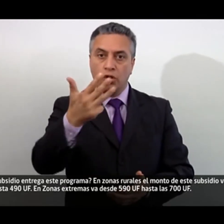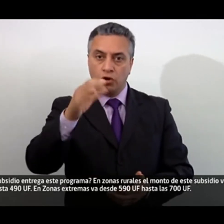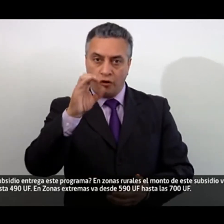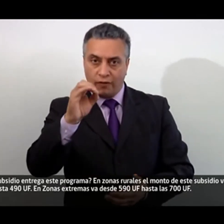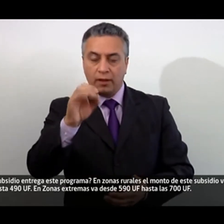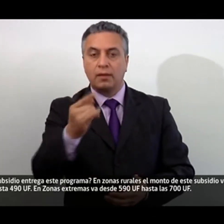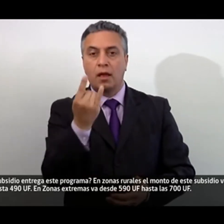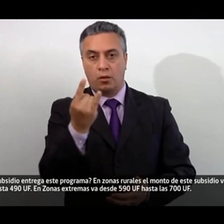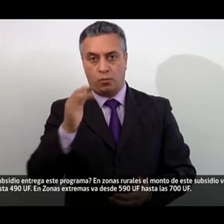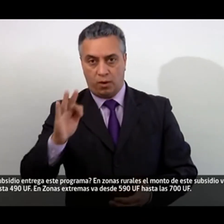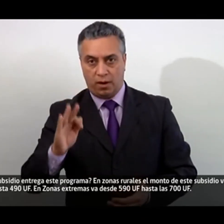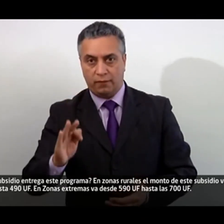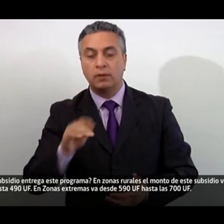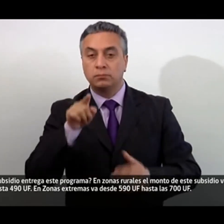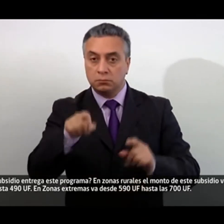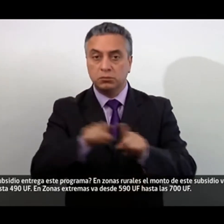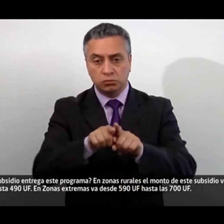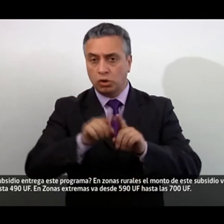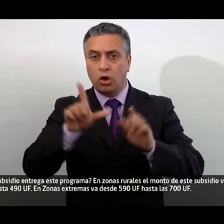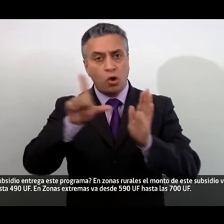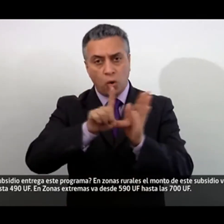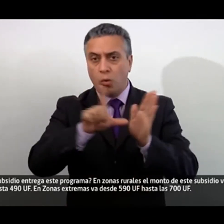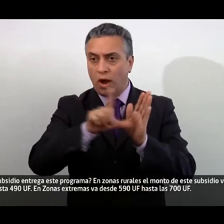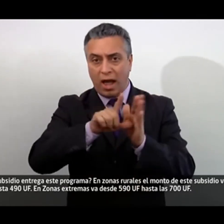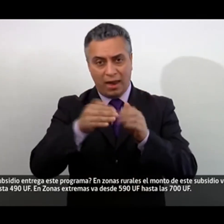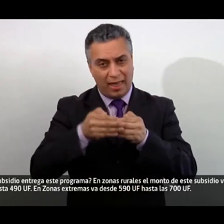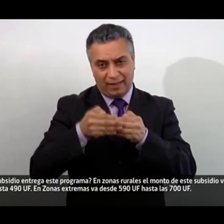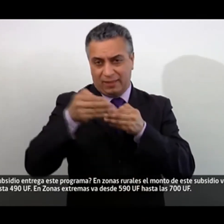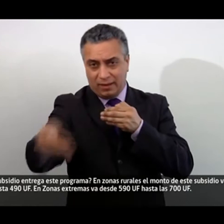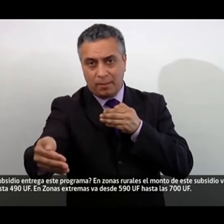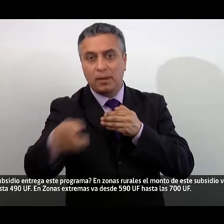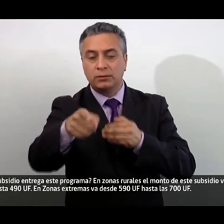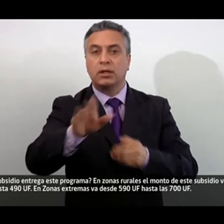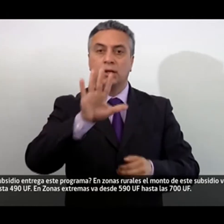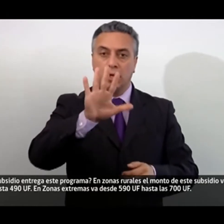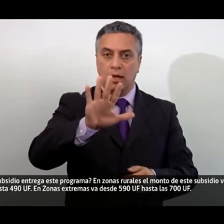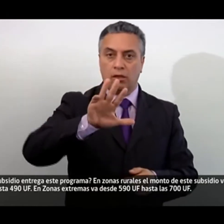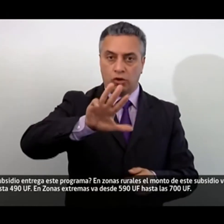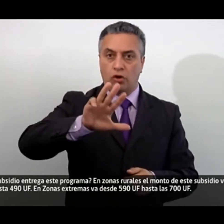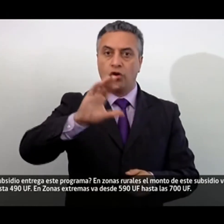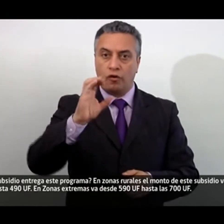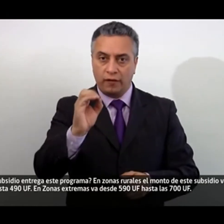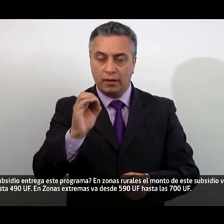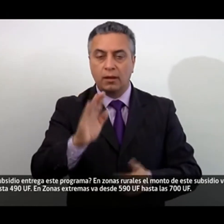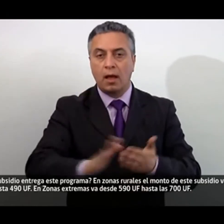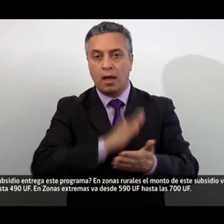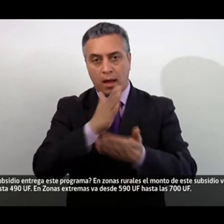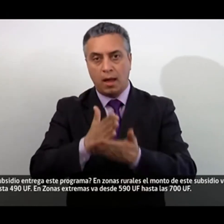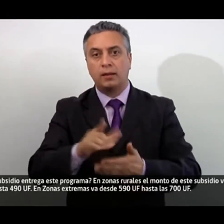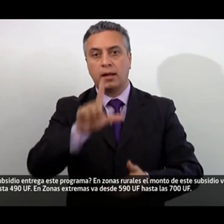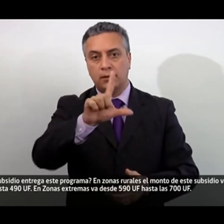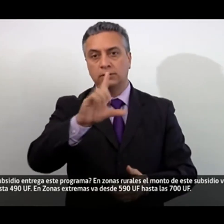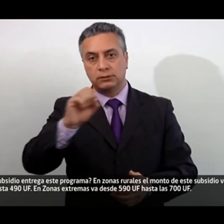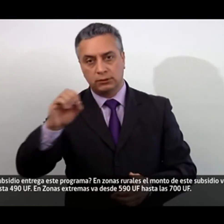de fomento. En zonas extremas, desde 590 hasta 700 unidades de